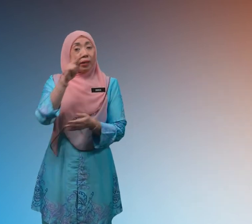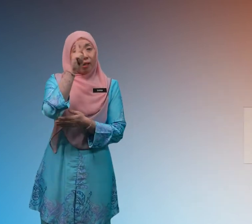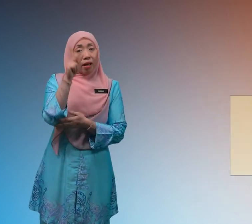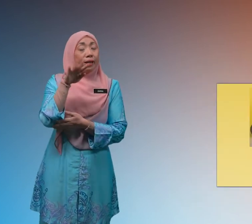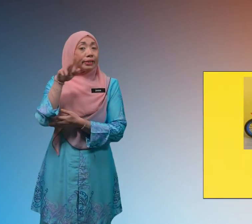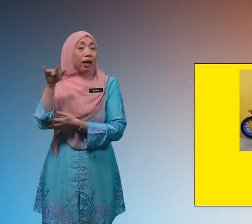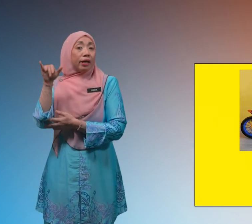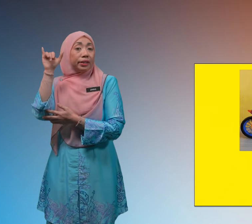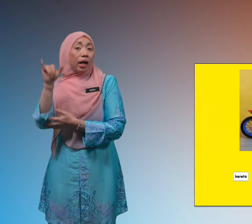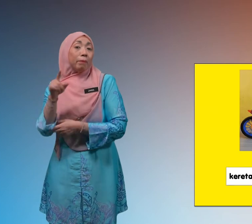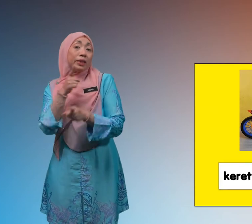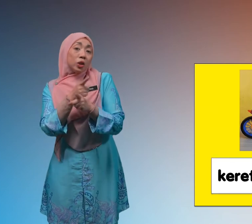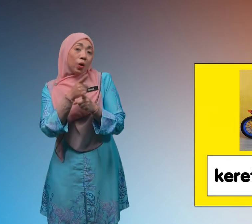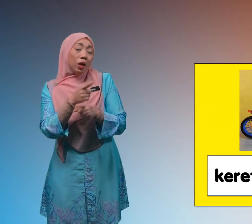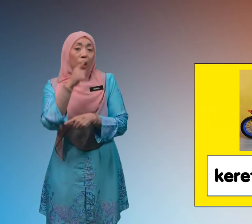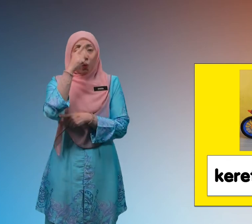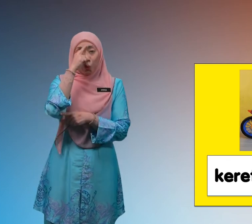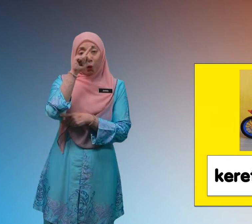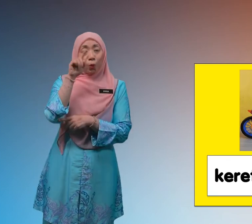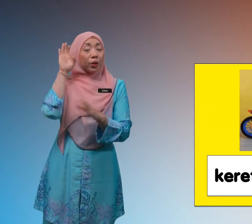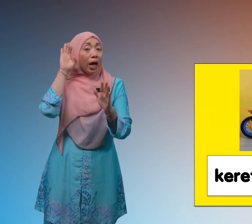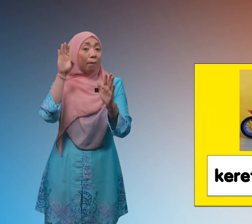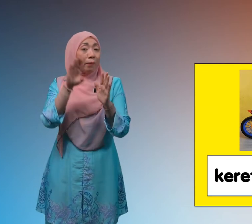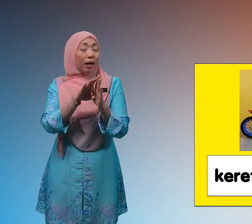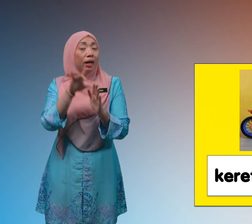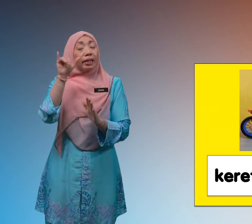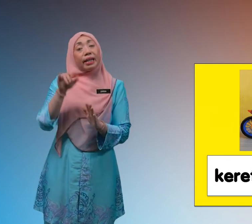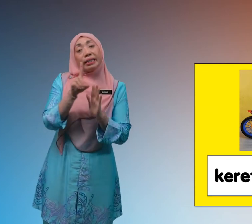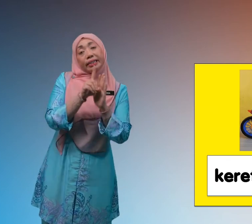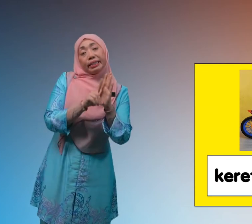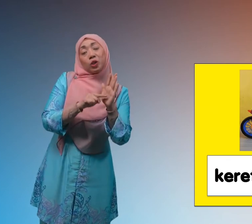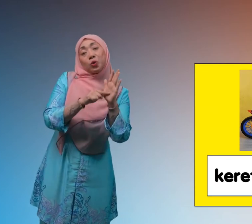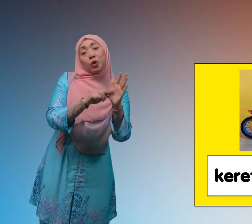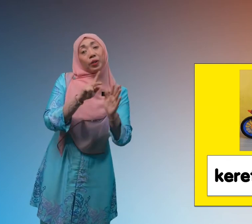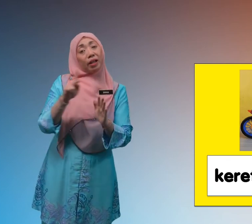Apakah ejaan yang betul untuk gambar yang ditunjukkan?